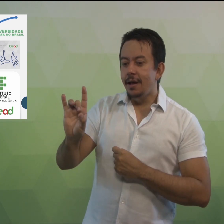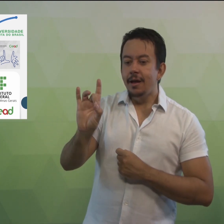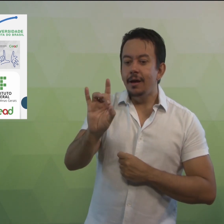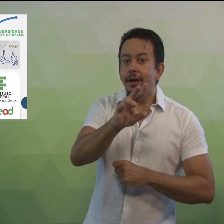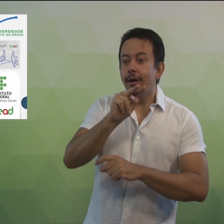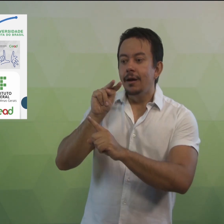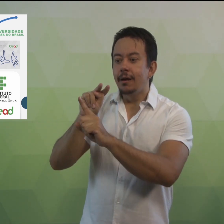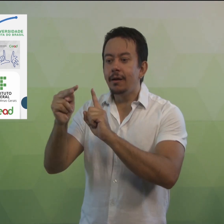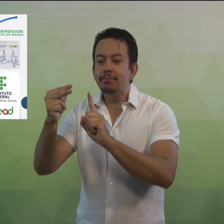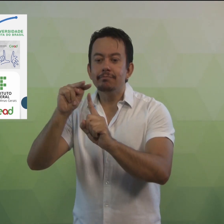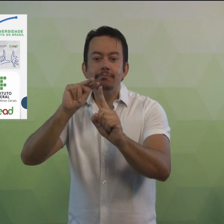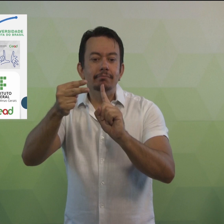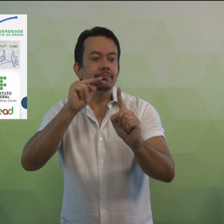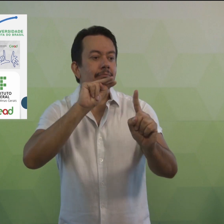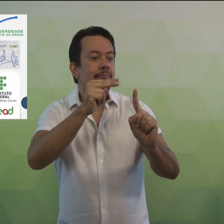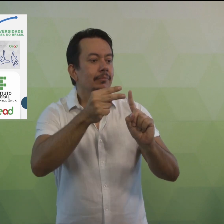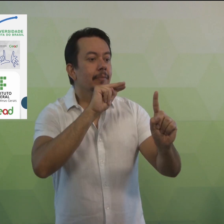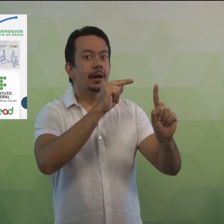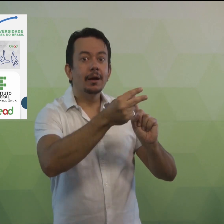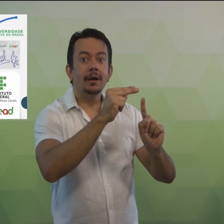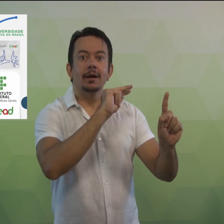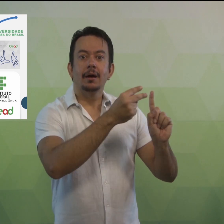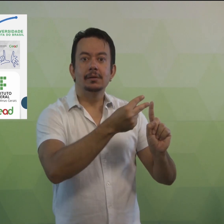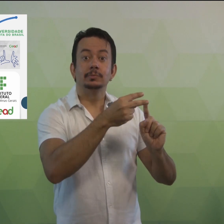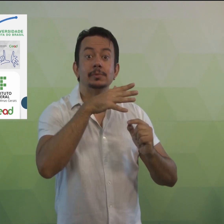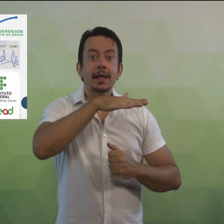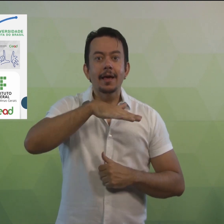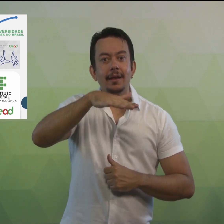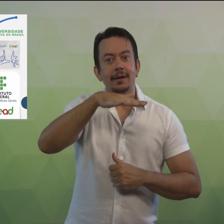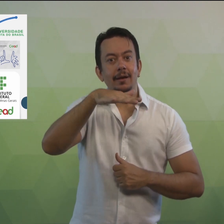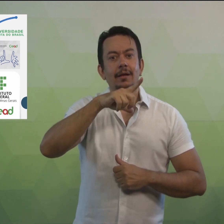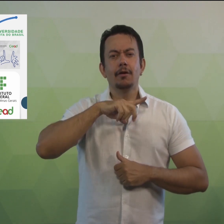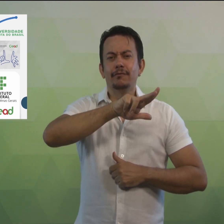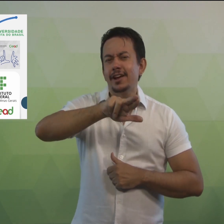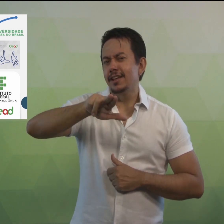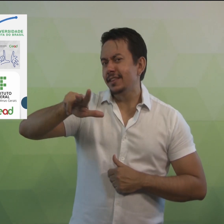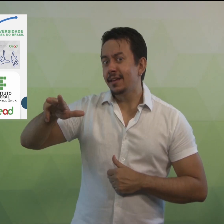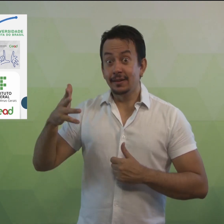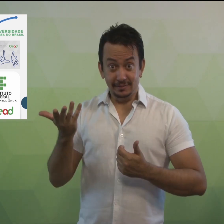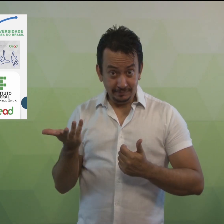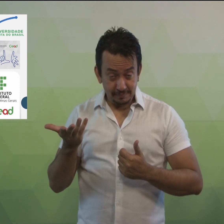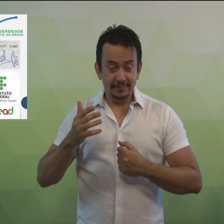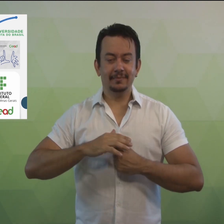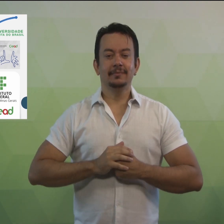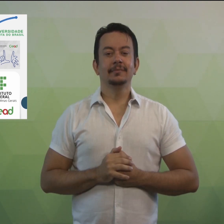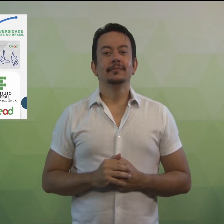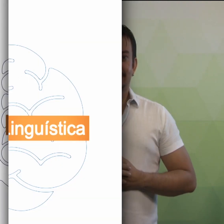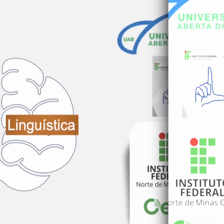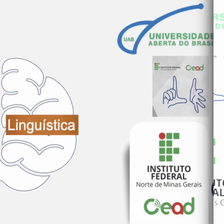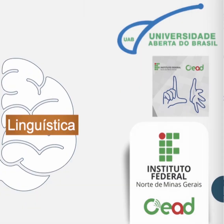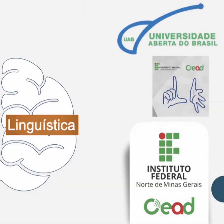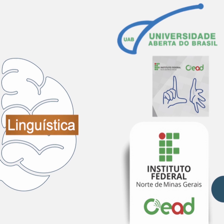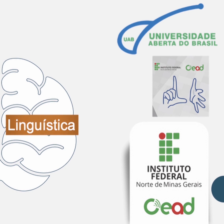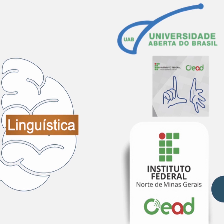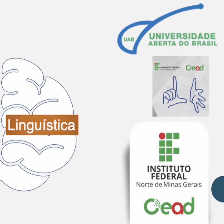psicolinguística. Então, cada uma delas vocês vão conseguir identificar na área